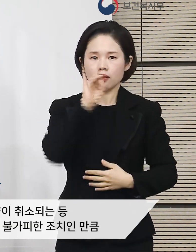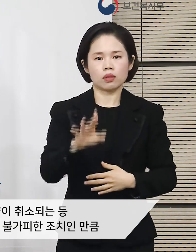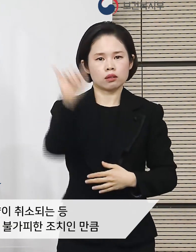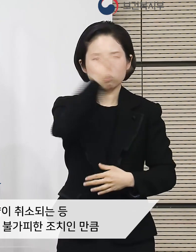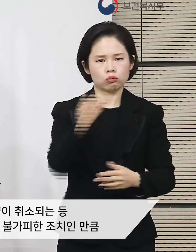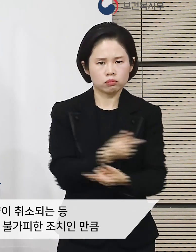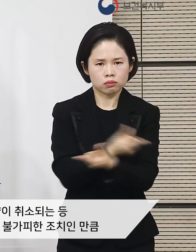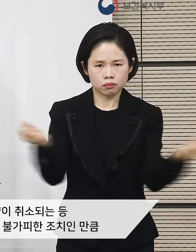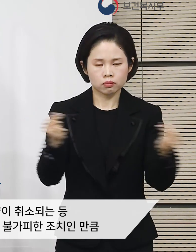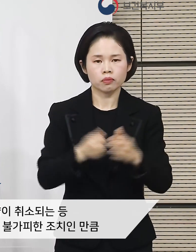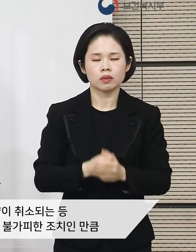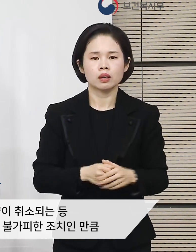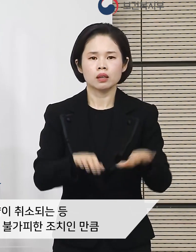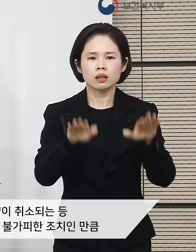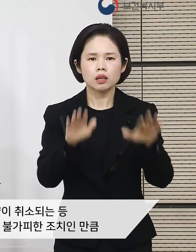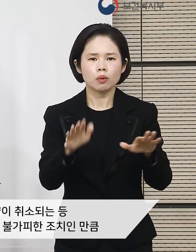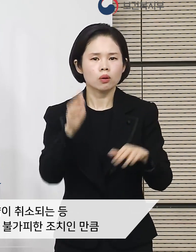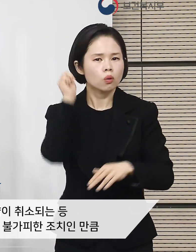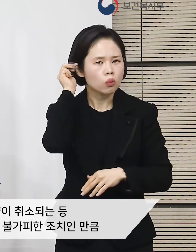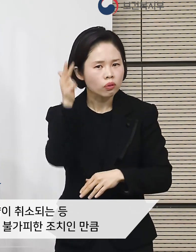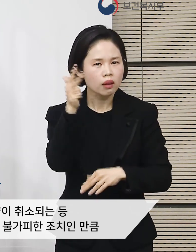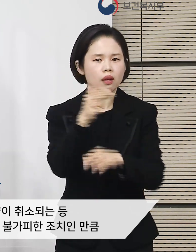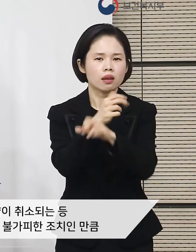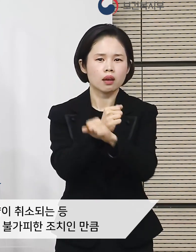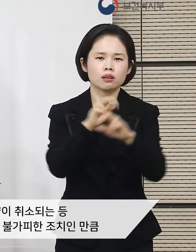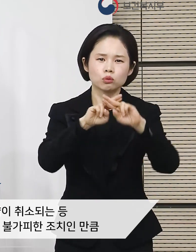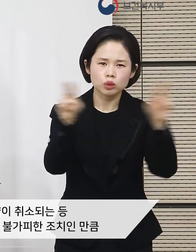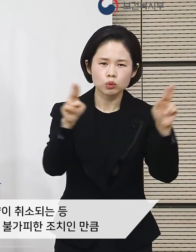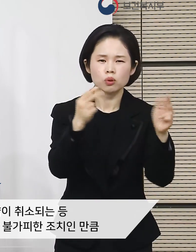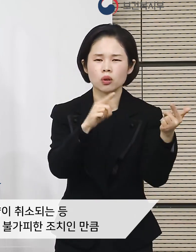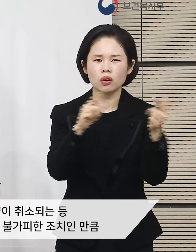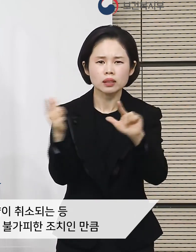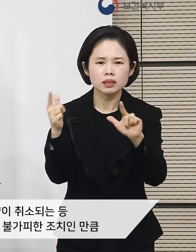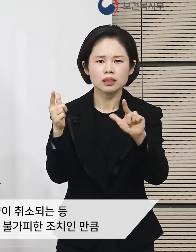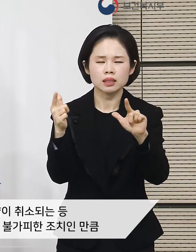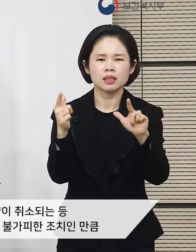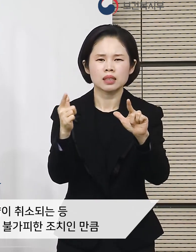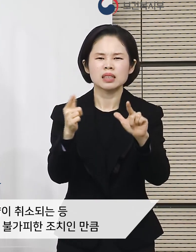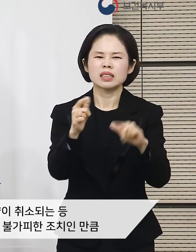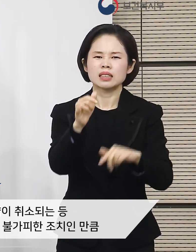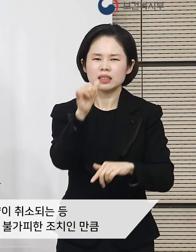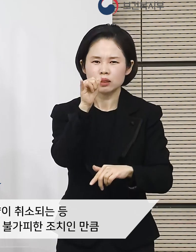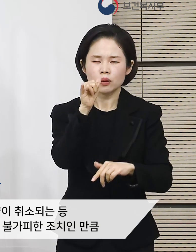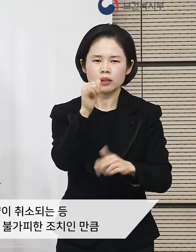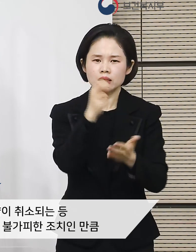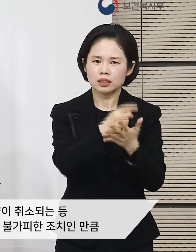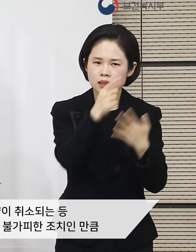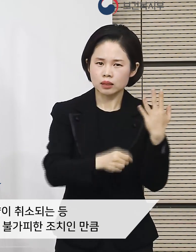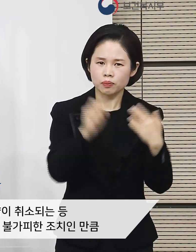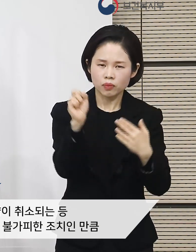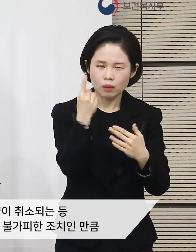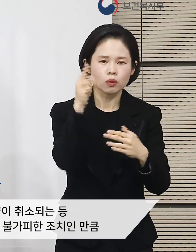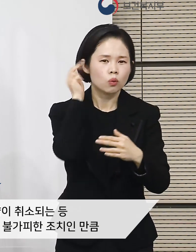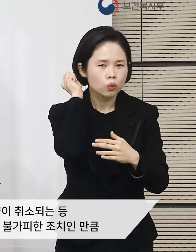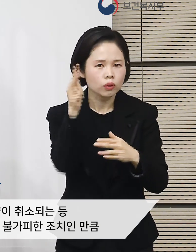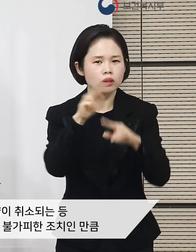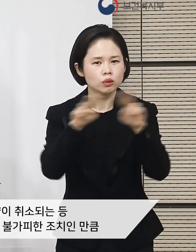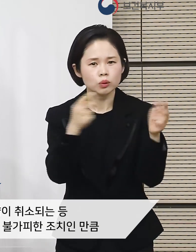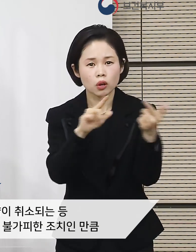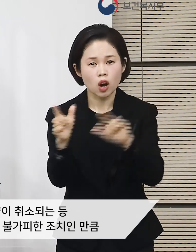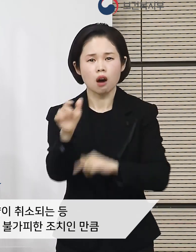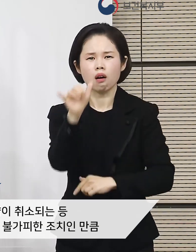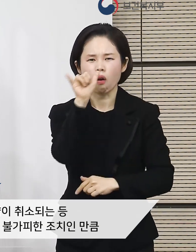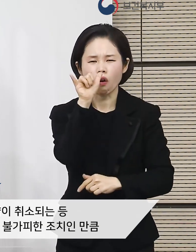이번 방역 조치로 시설 이용이 제한되거나 호텔 예약이 취소되는 등 많은 분들이 불편을 겪을